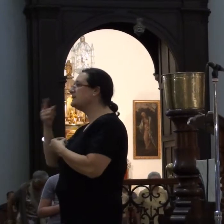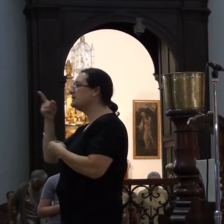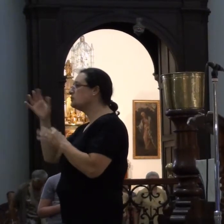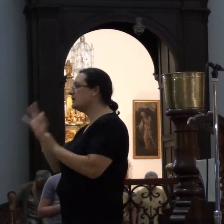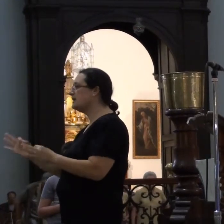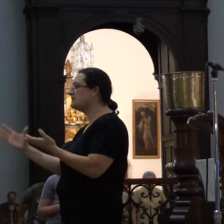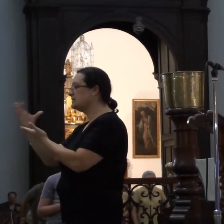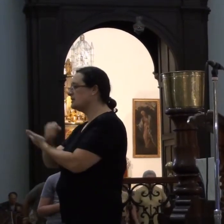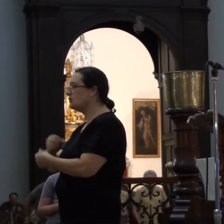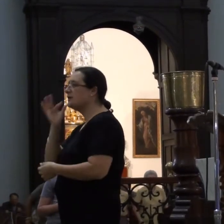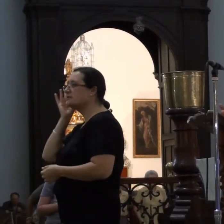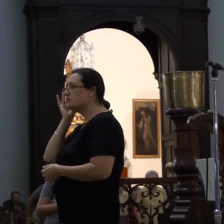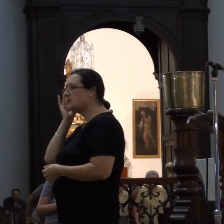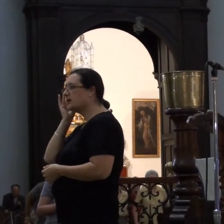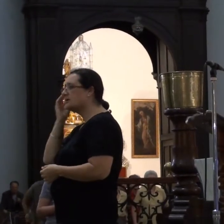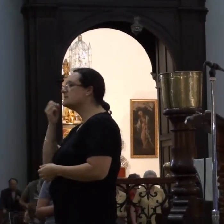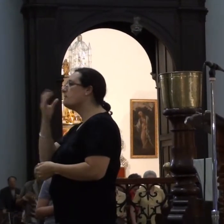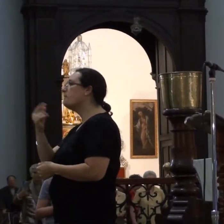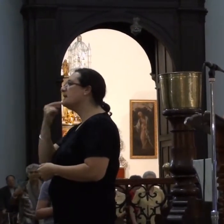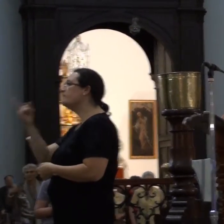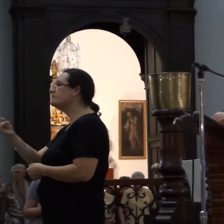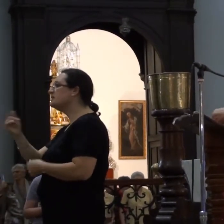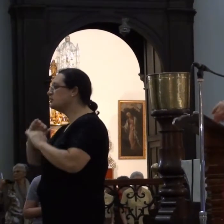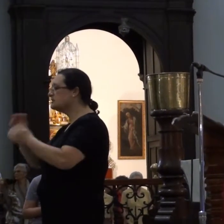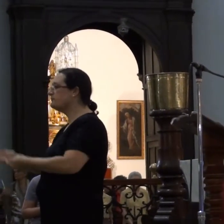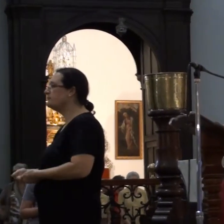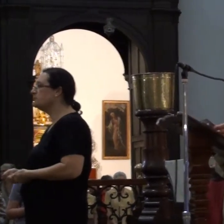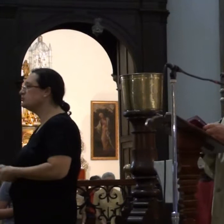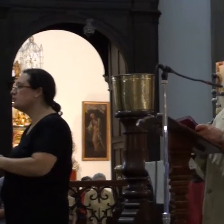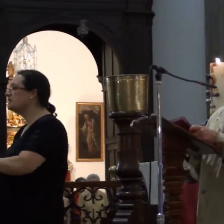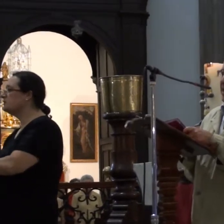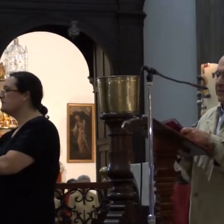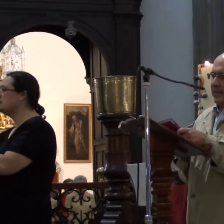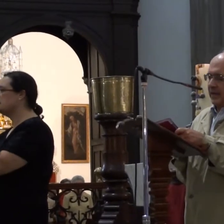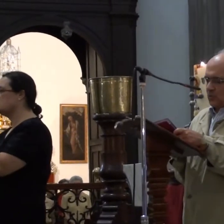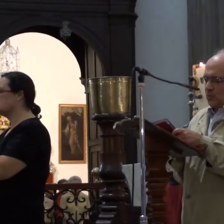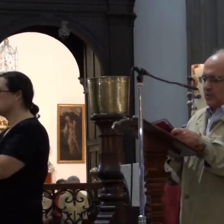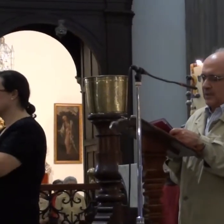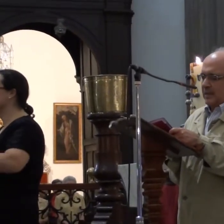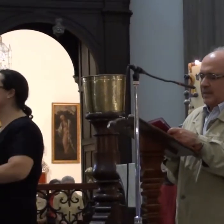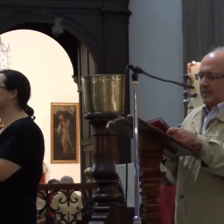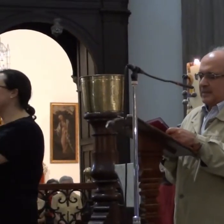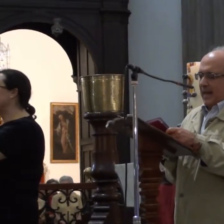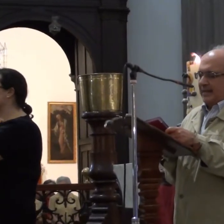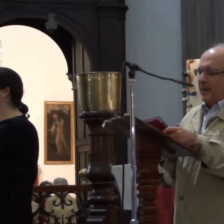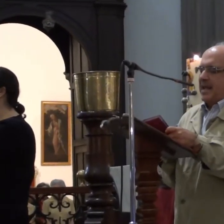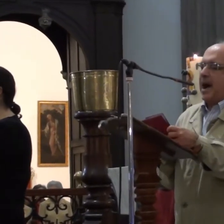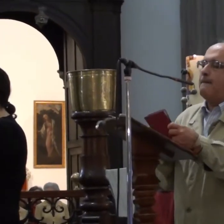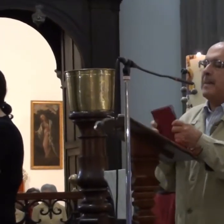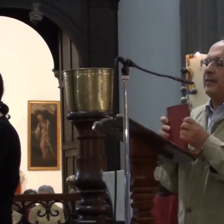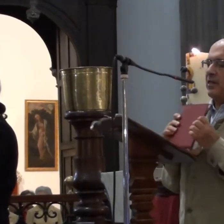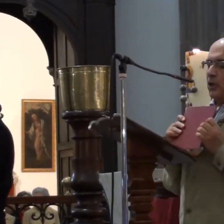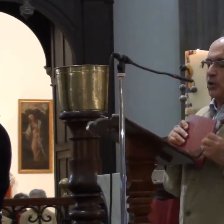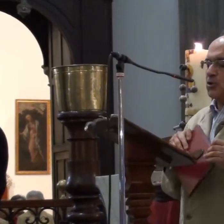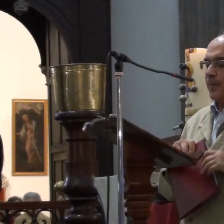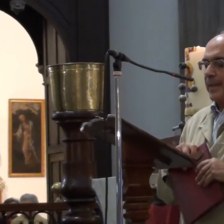bendita tú eres de todas las mujeres y bendito es el fruto de tu vientre Jesús Santa